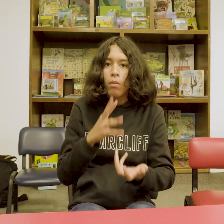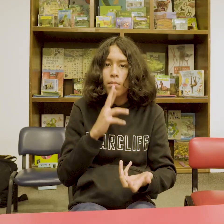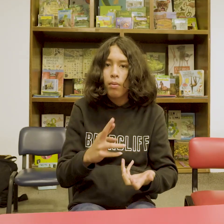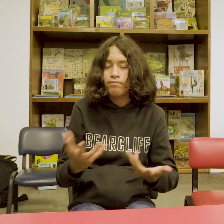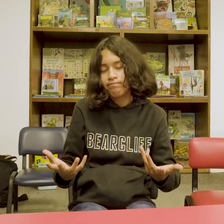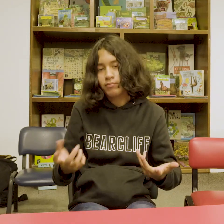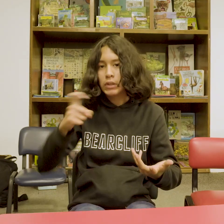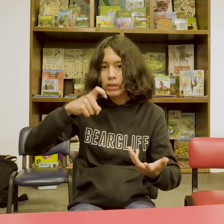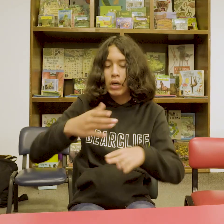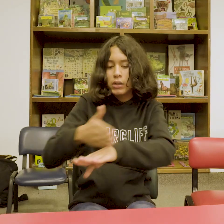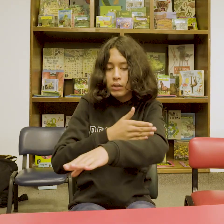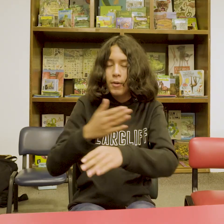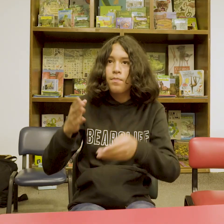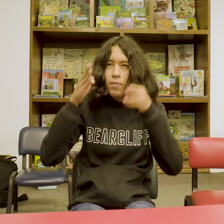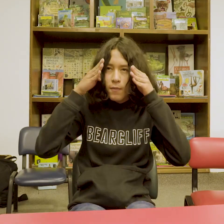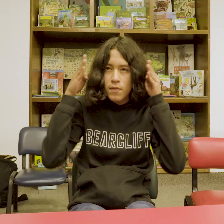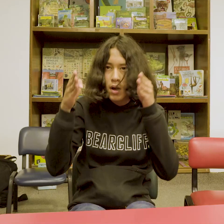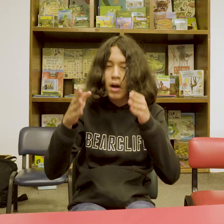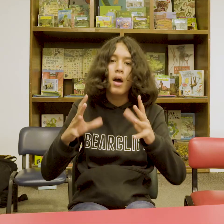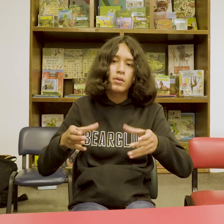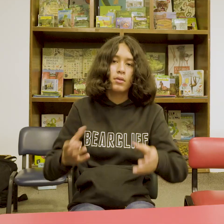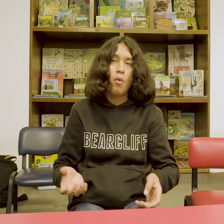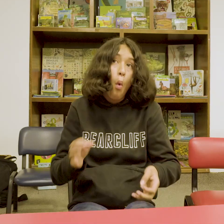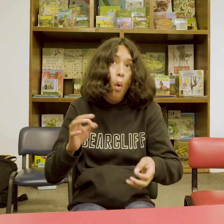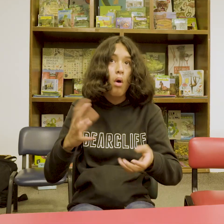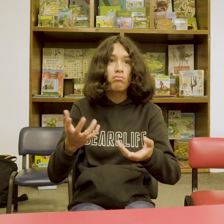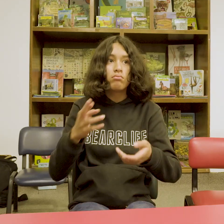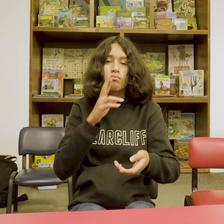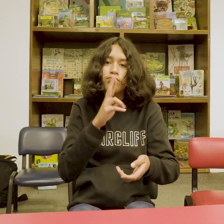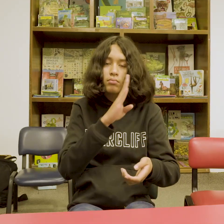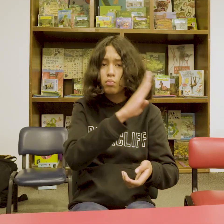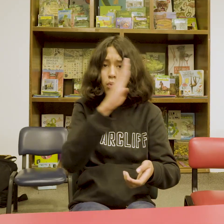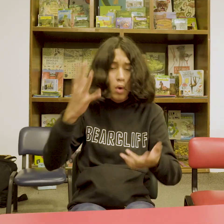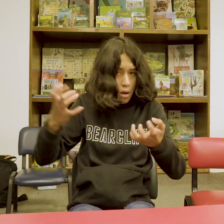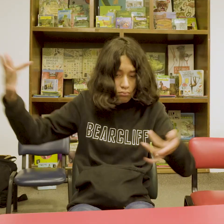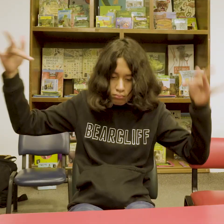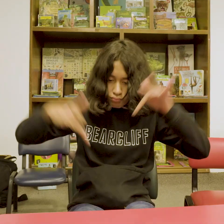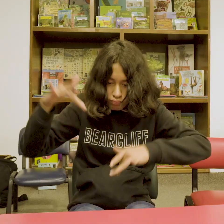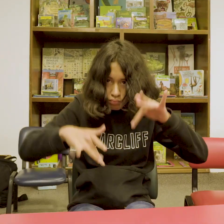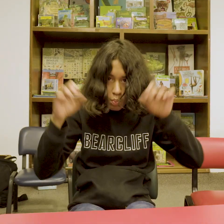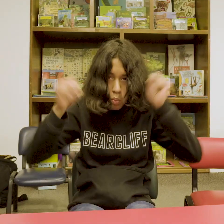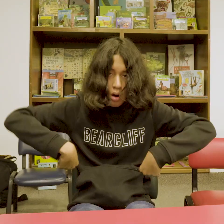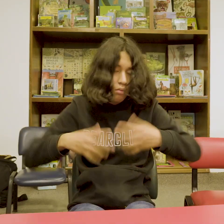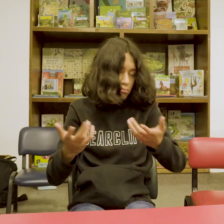yo les dé, que yo les haga preguntas y ellos me puedan responder porque han estado atentos, y que también ellos puedan venir